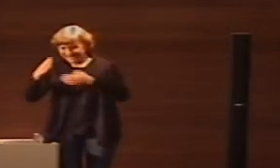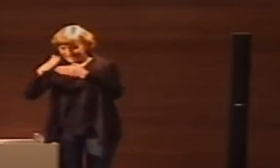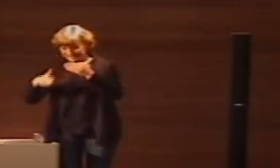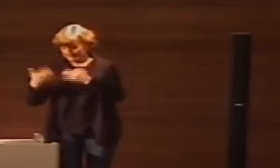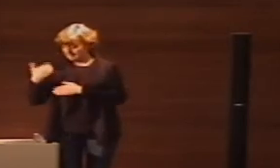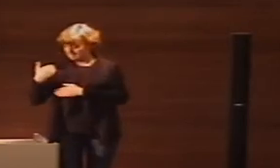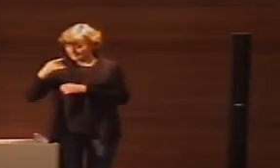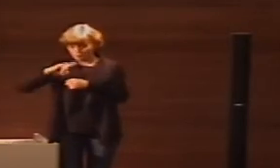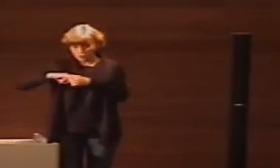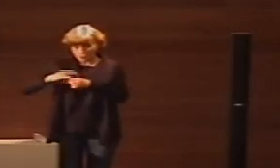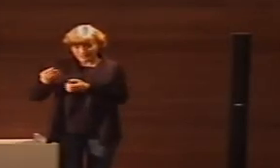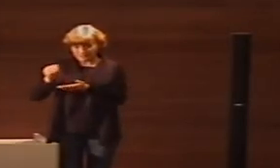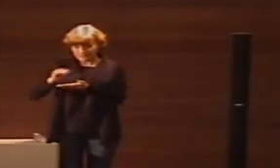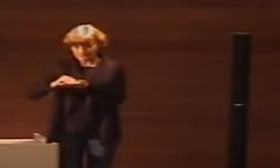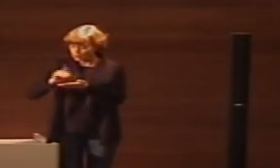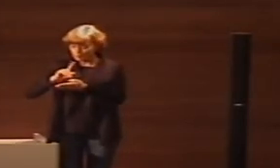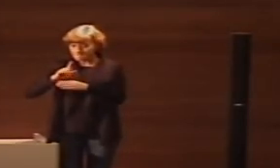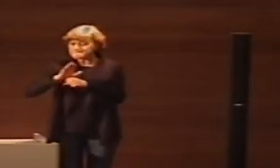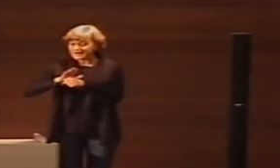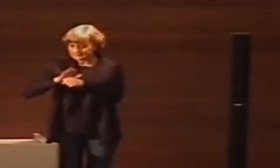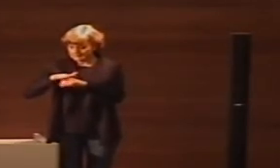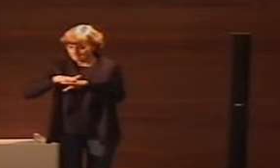pasado lunes, pasado martes de madrugada,